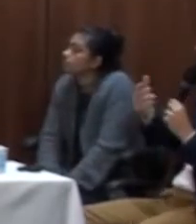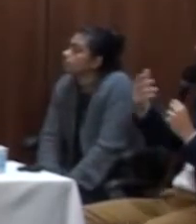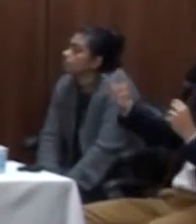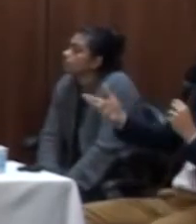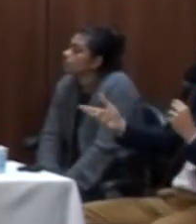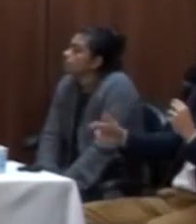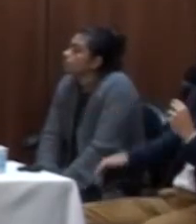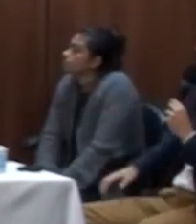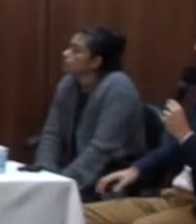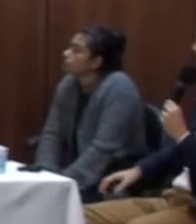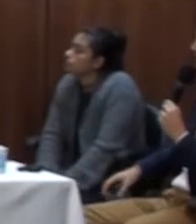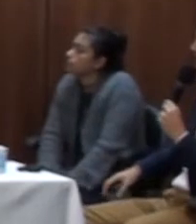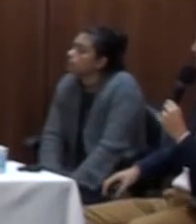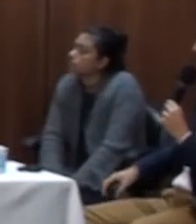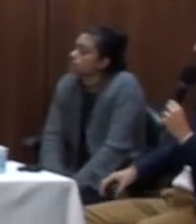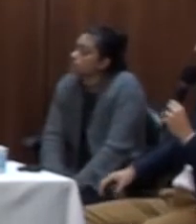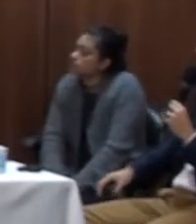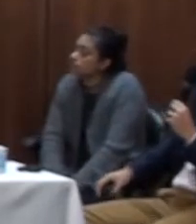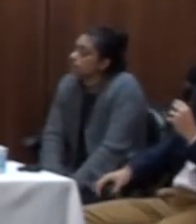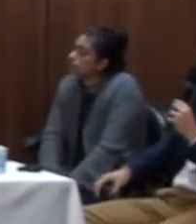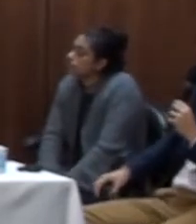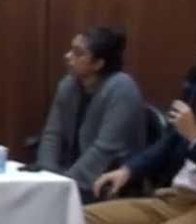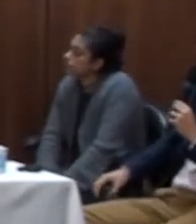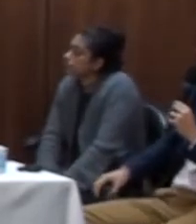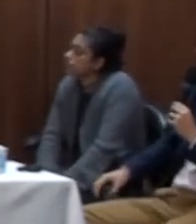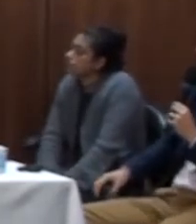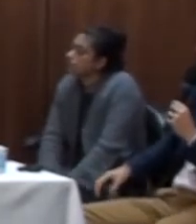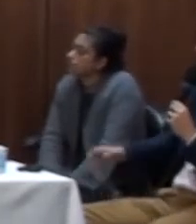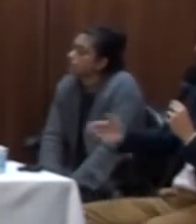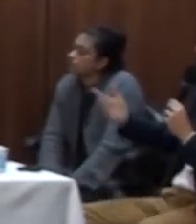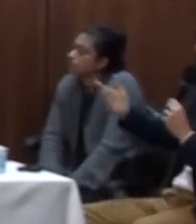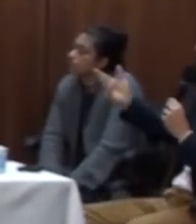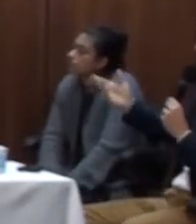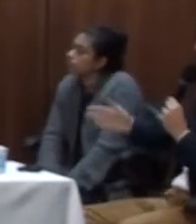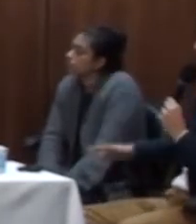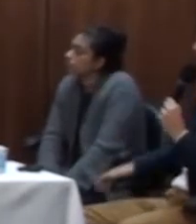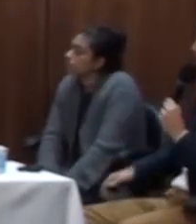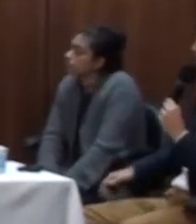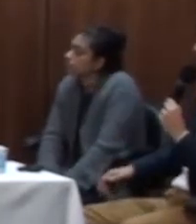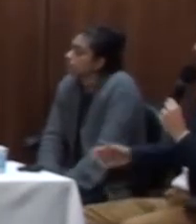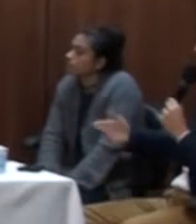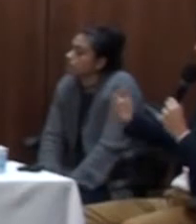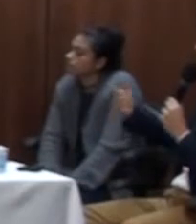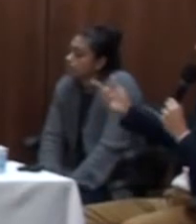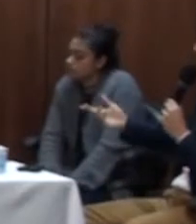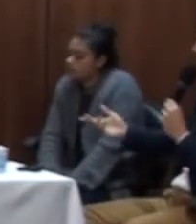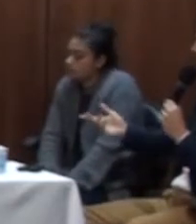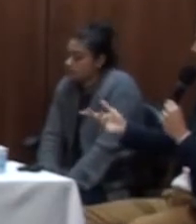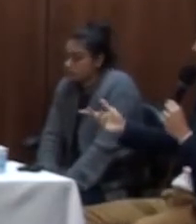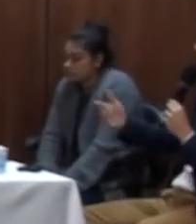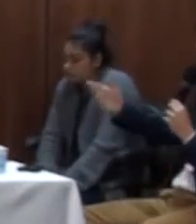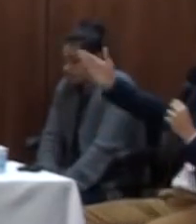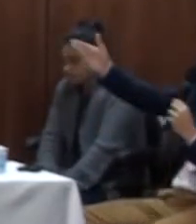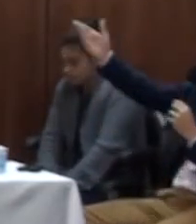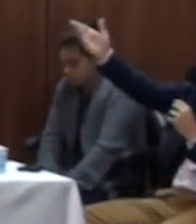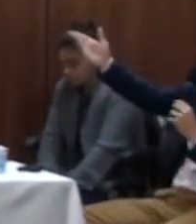passadas pela própria Secretaria de Saúde, de Estado da Saúde, ou ou diretamente pelo